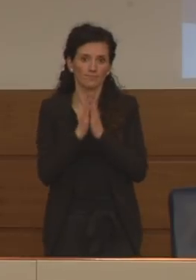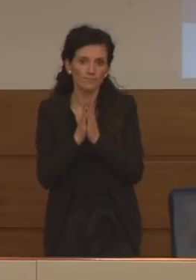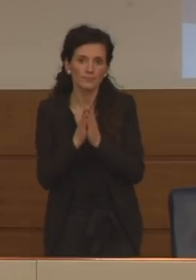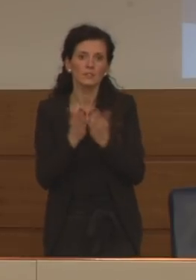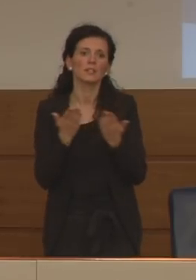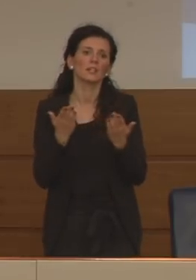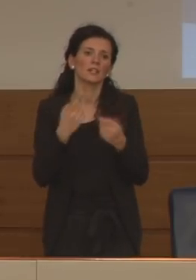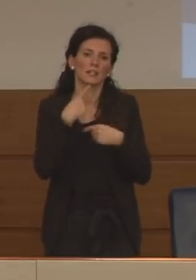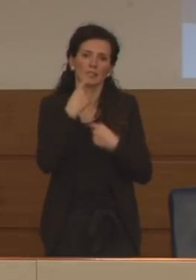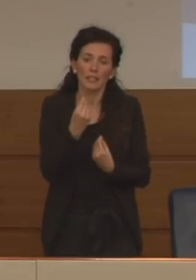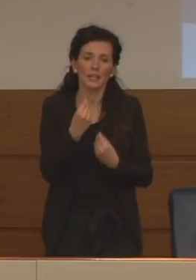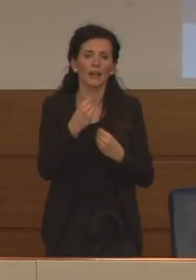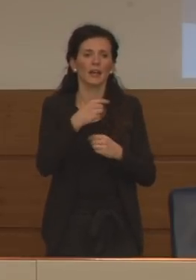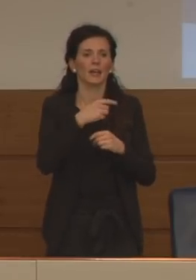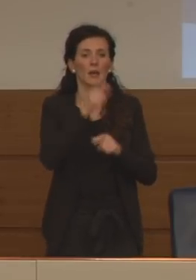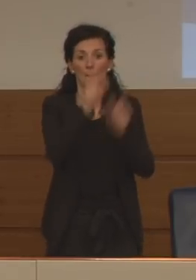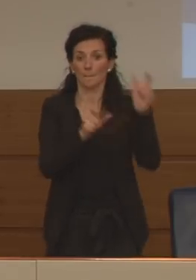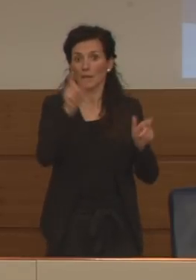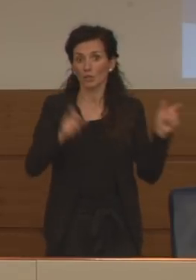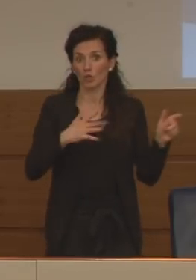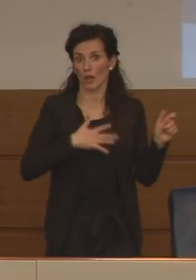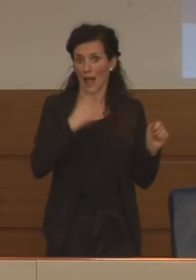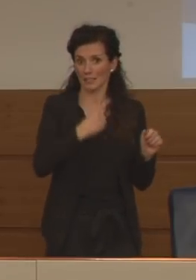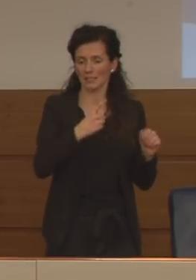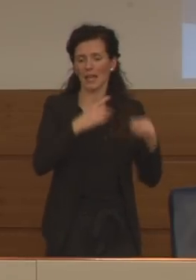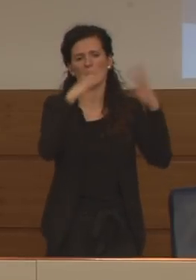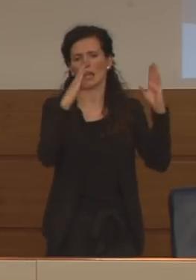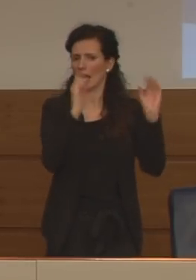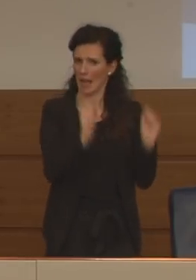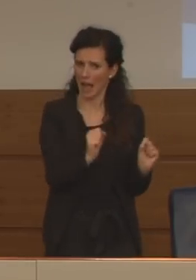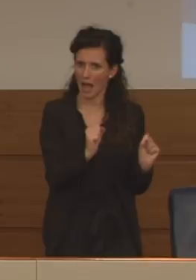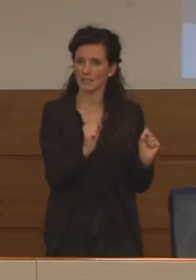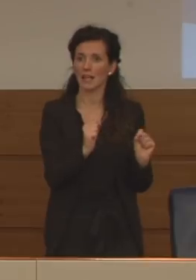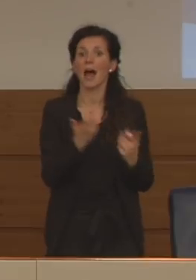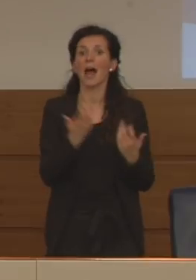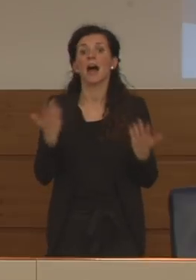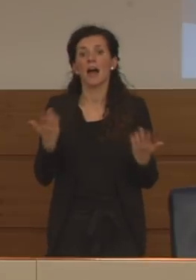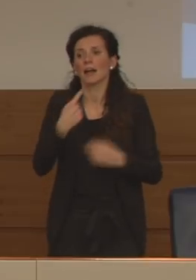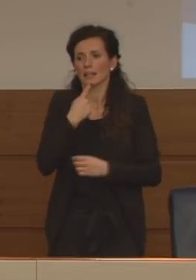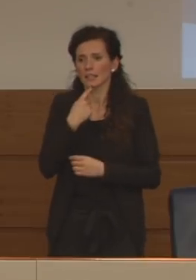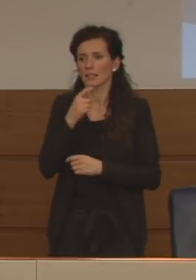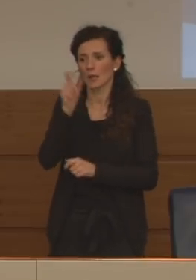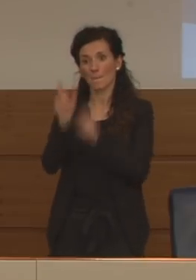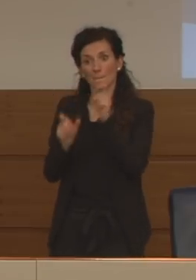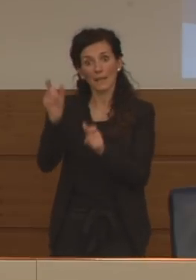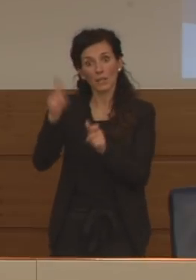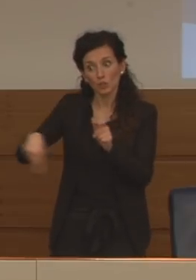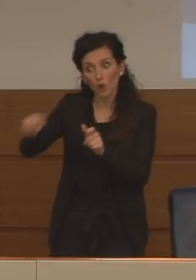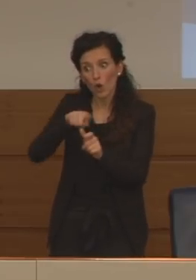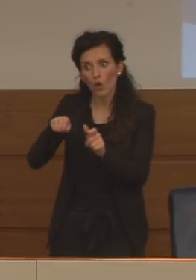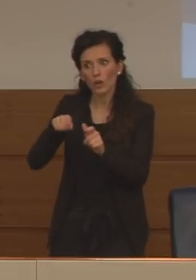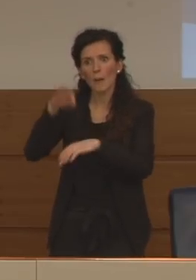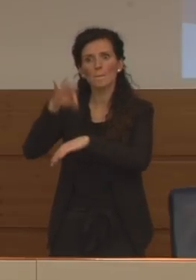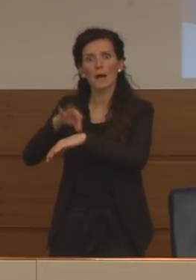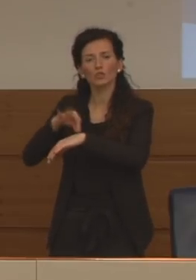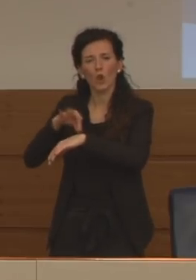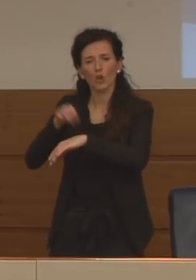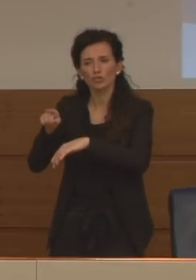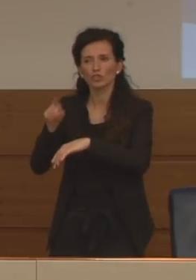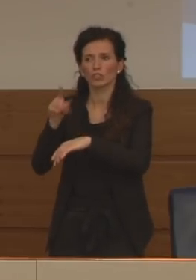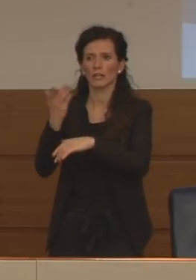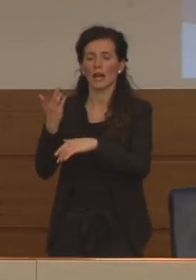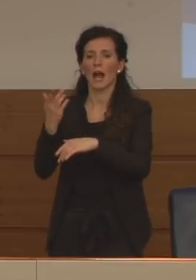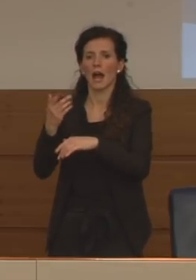gli anziani stati a casa ma anche per le persone che sono affette da patologie particolarmente quelle patologie che